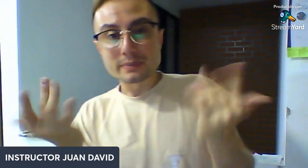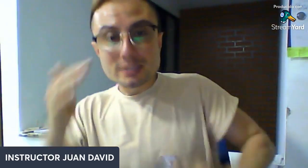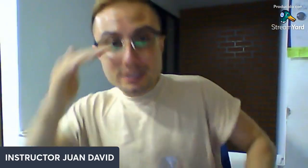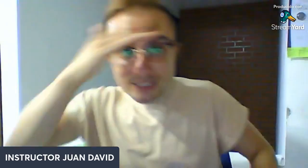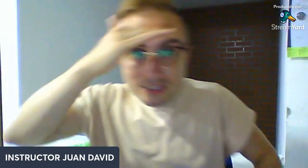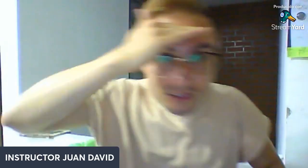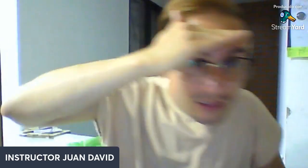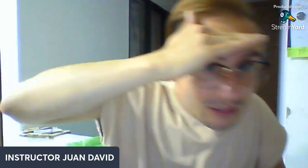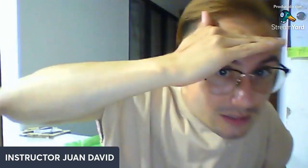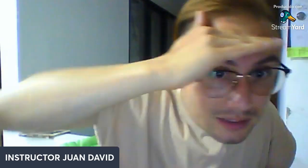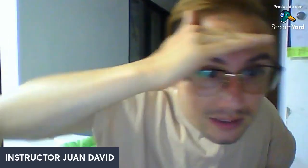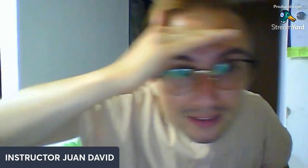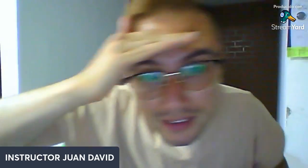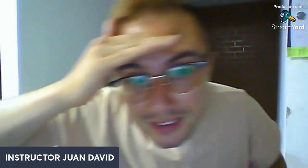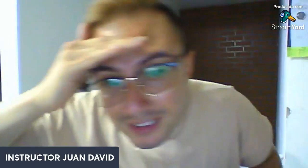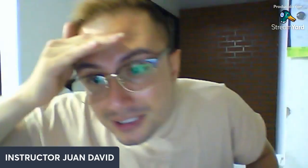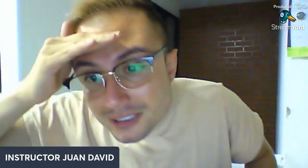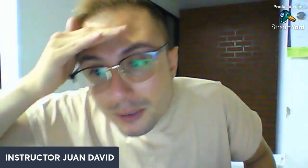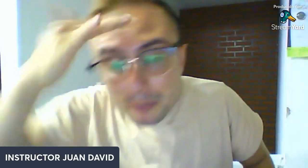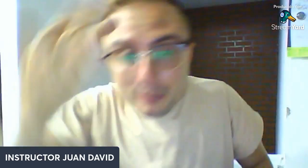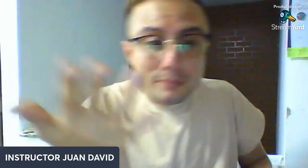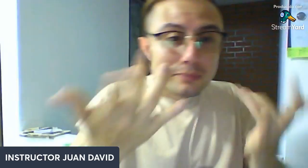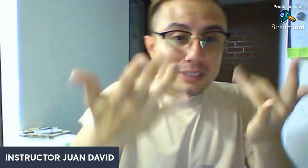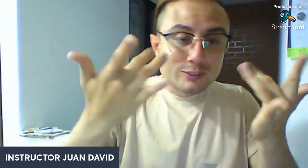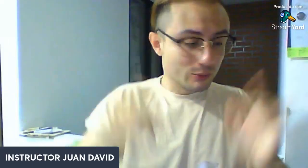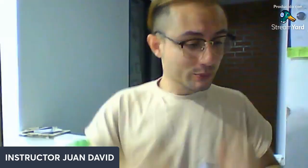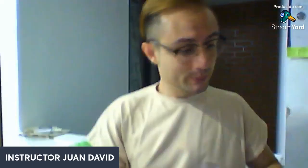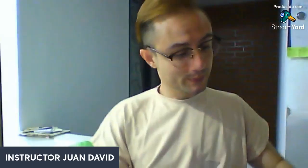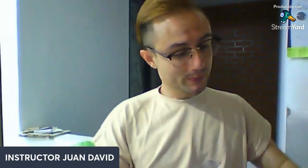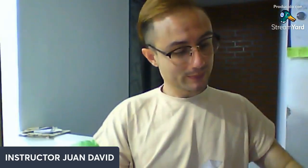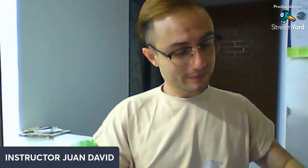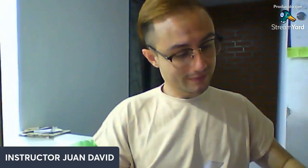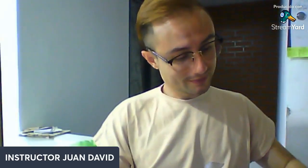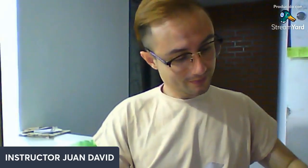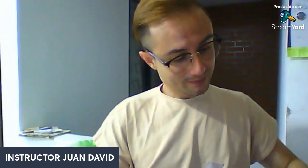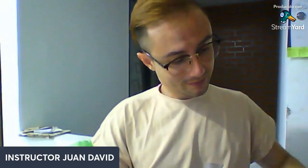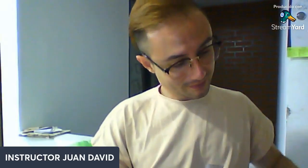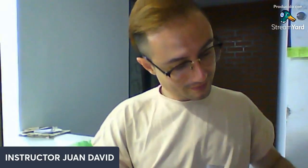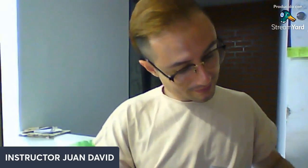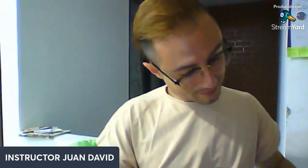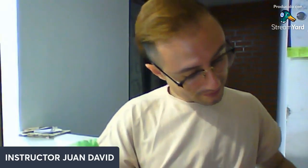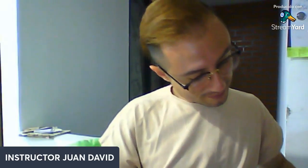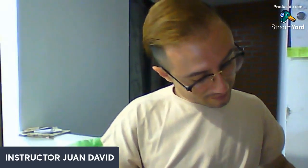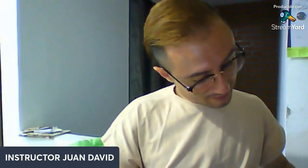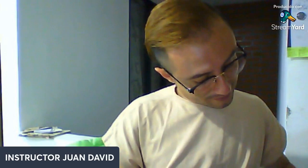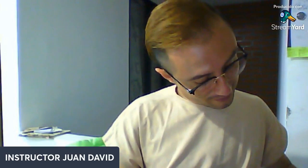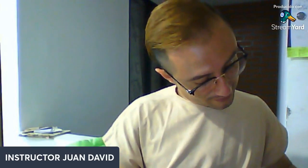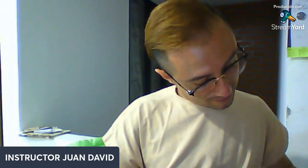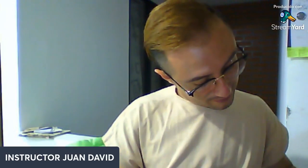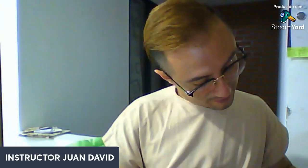Los espero, a ver, voy mirando quién ingresa, a ver, los espero.